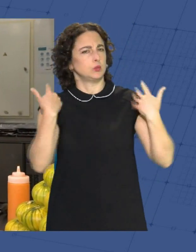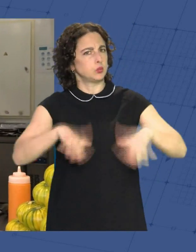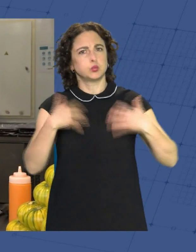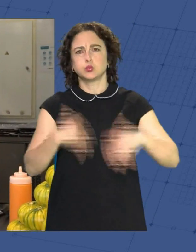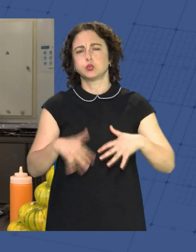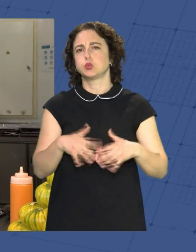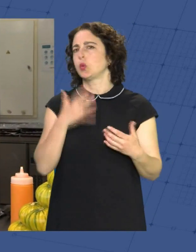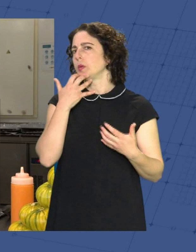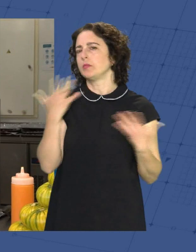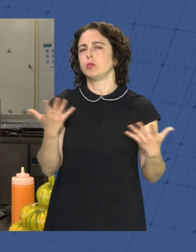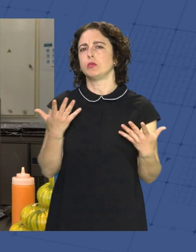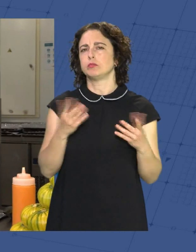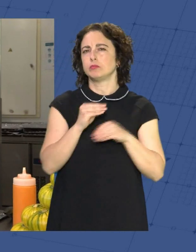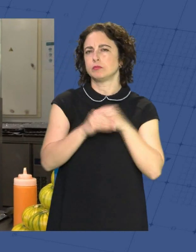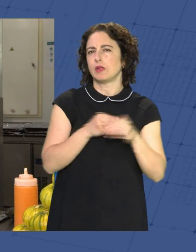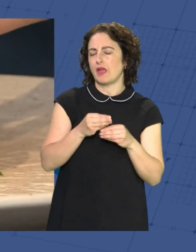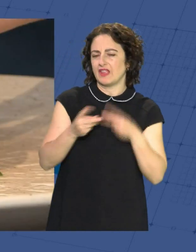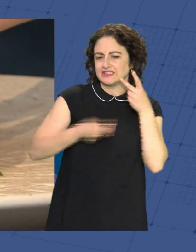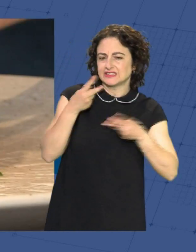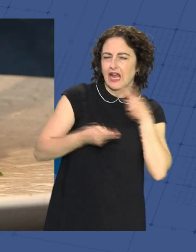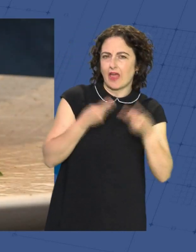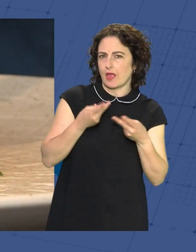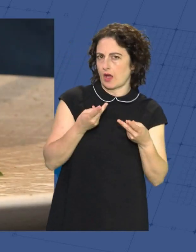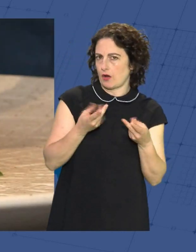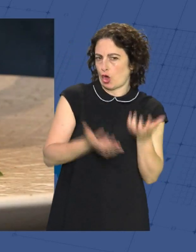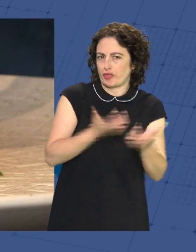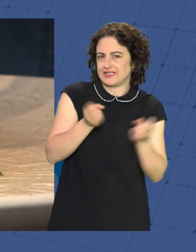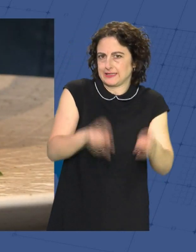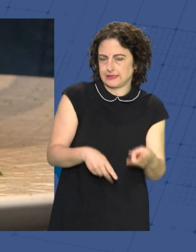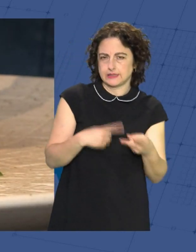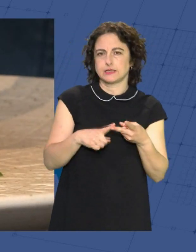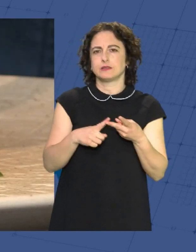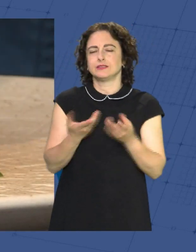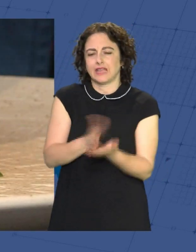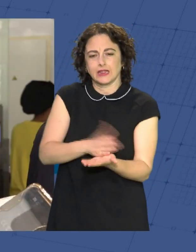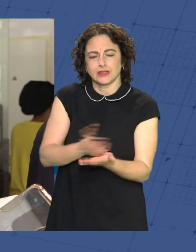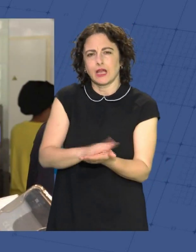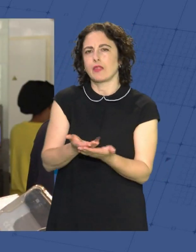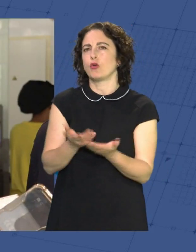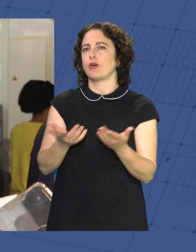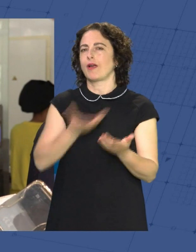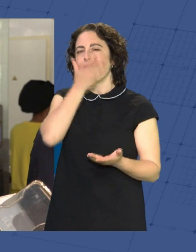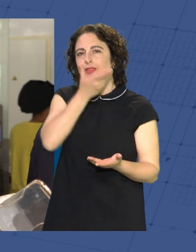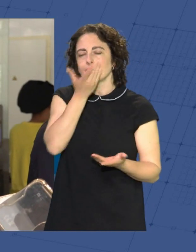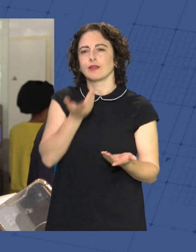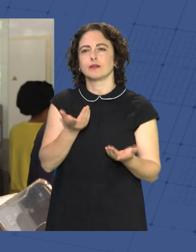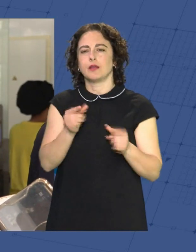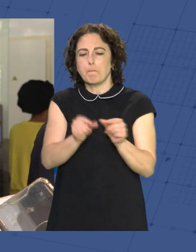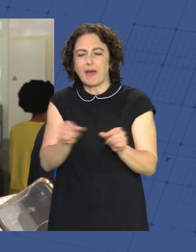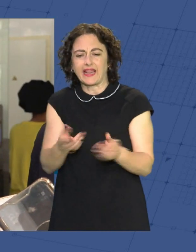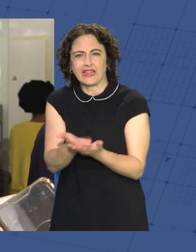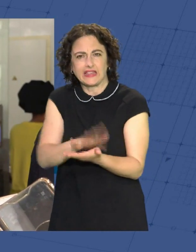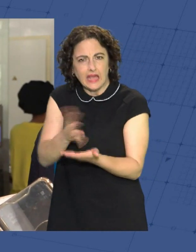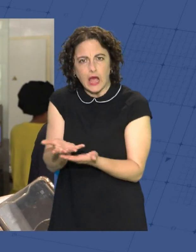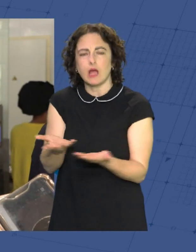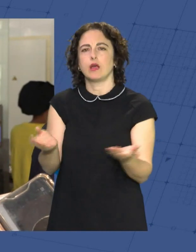decir, de frío, desde ensalada en crudo, salteado a la brasa, caliente, como quieran, a la parrilla, la